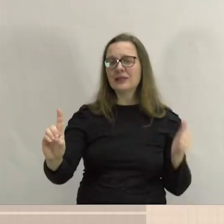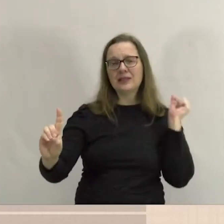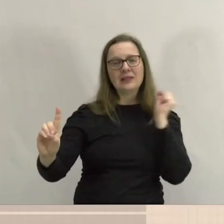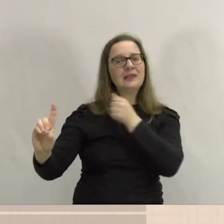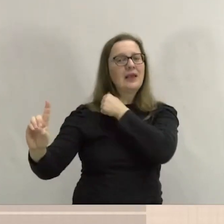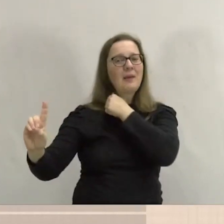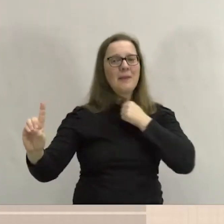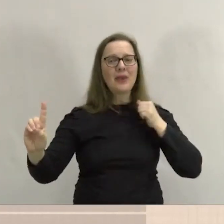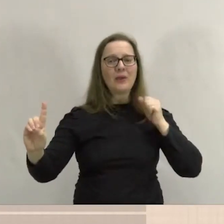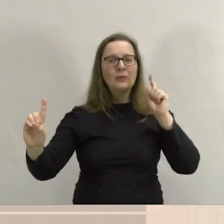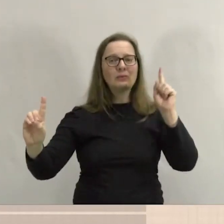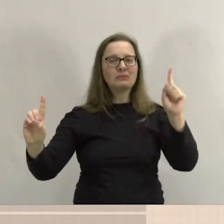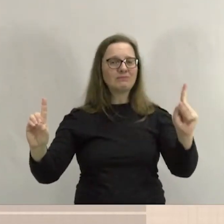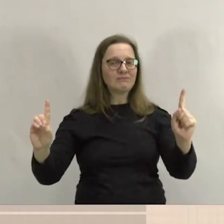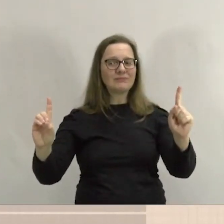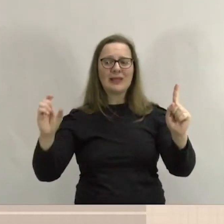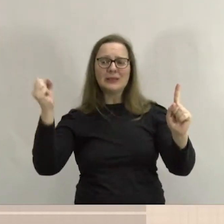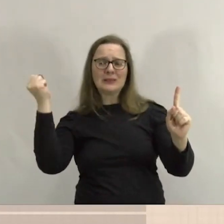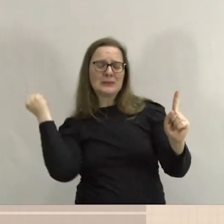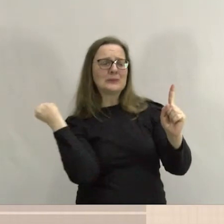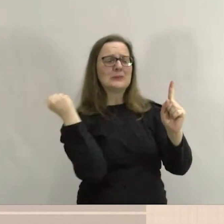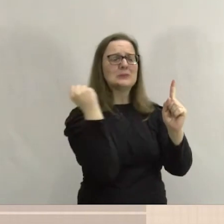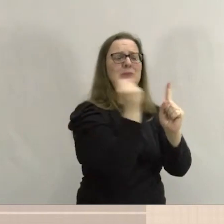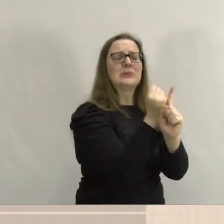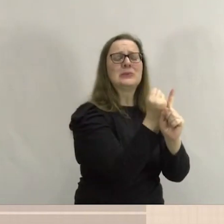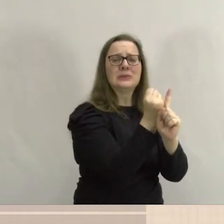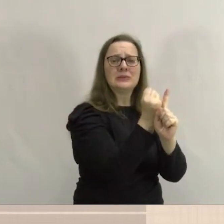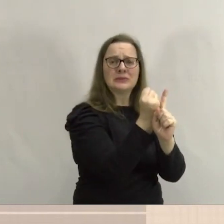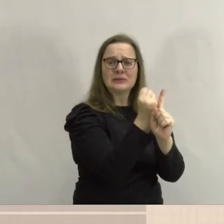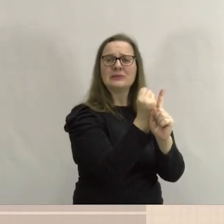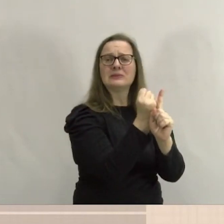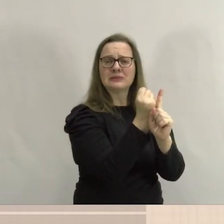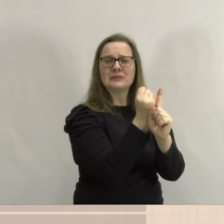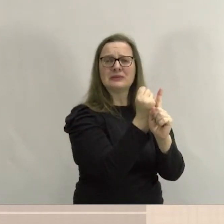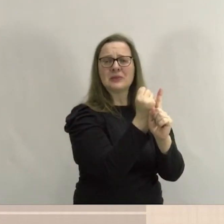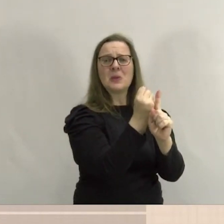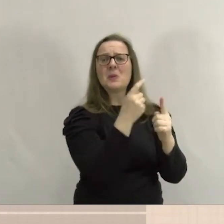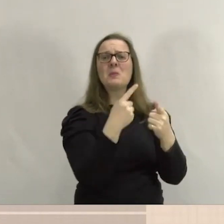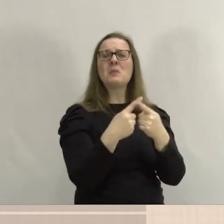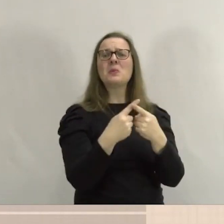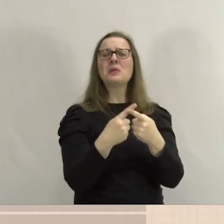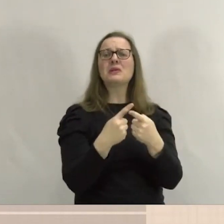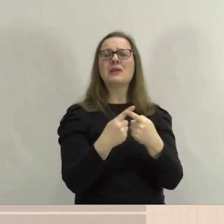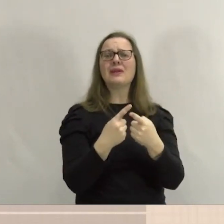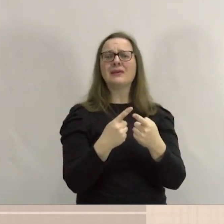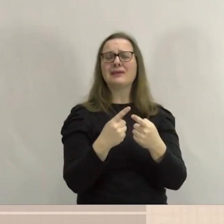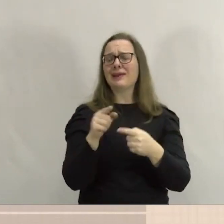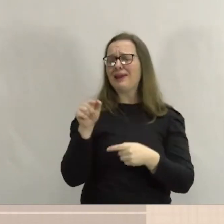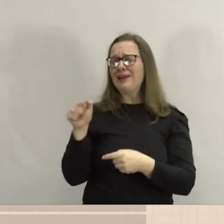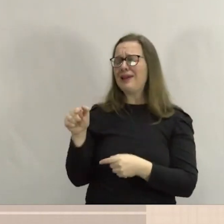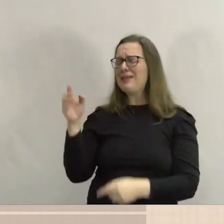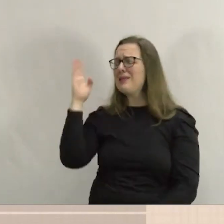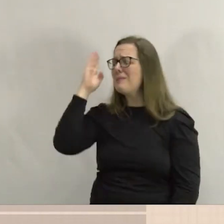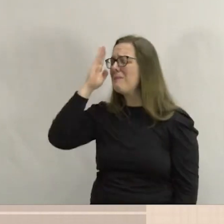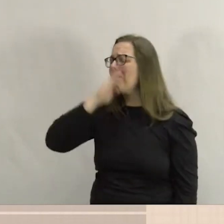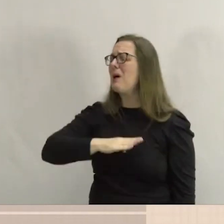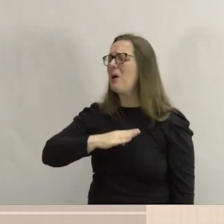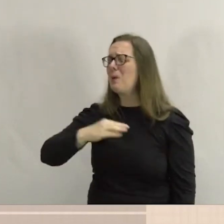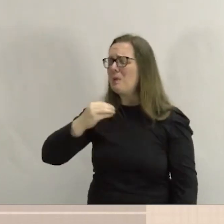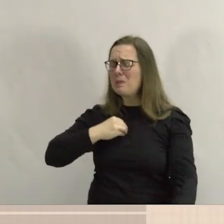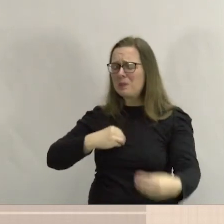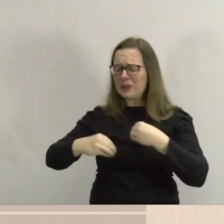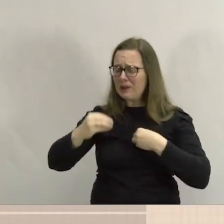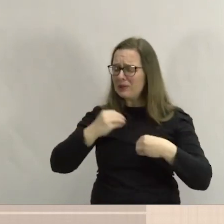e assassinou a seu irmão. E por que o assassinou? Porque as suas obras eram más e as de seu